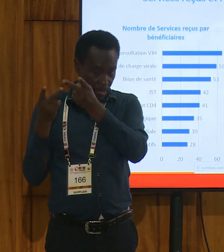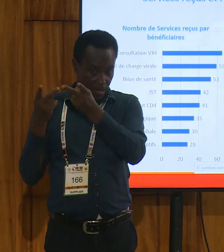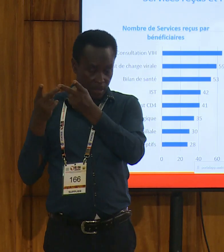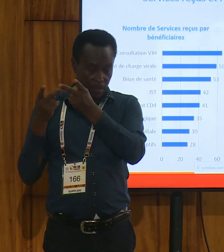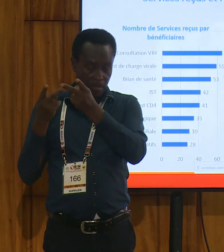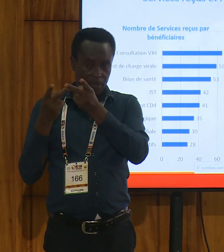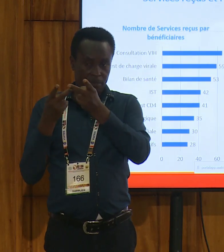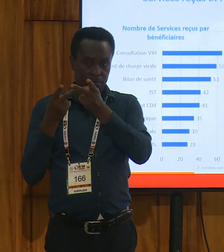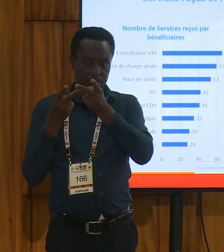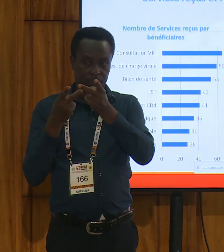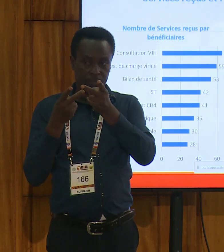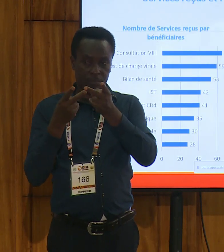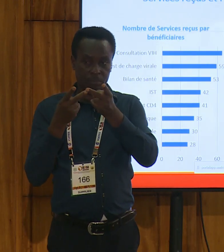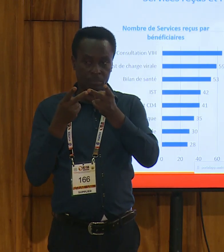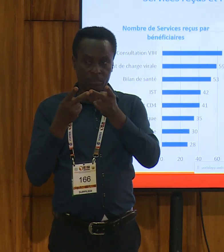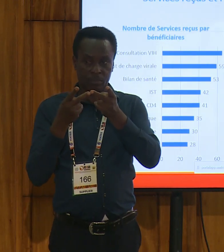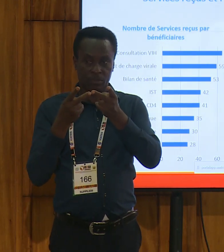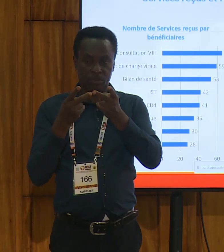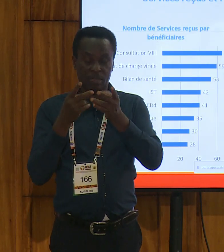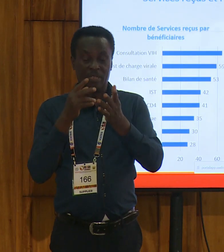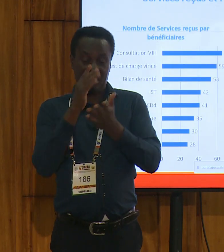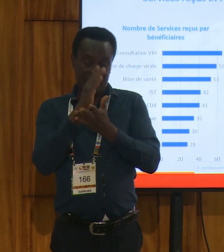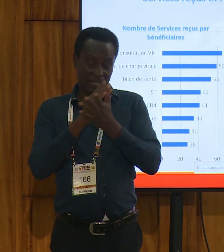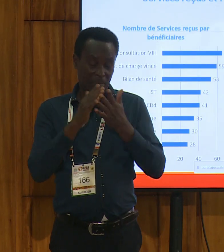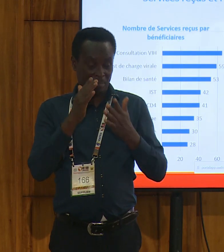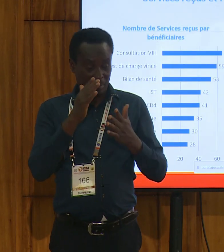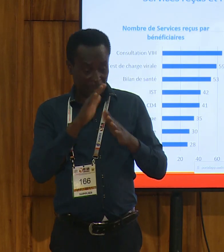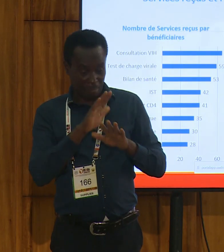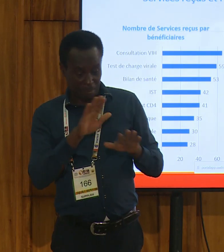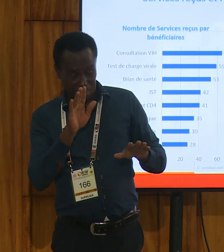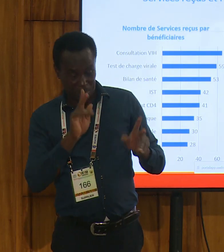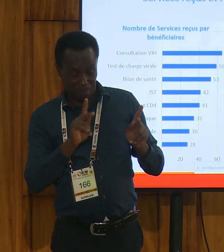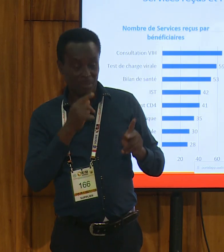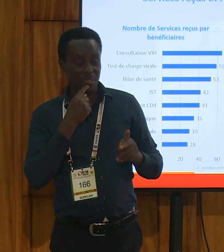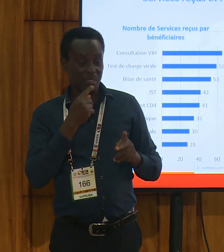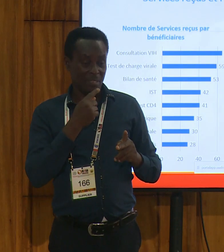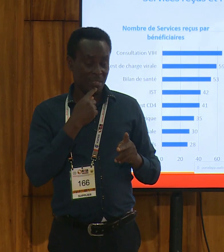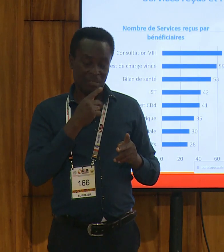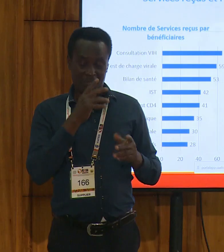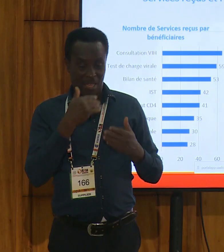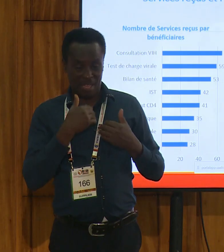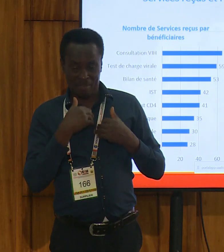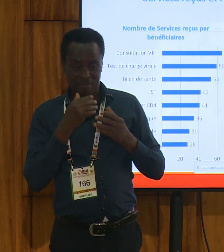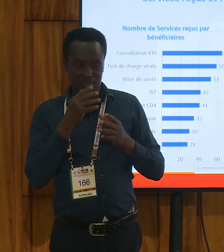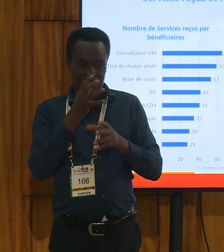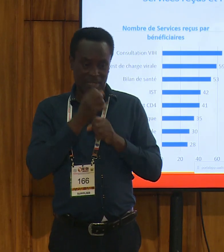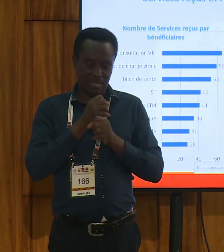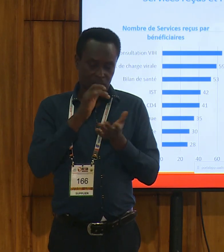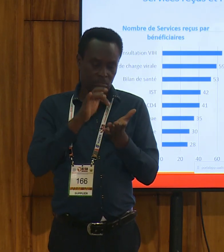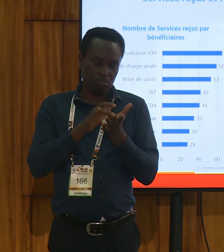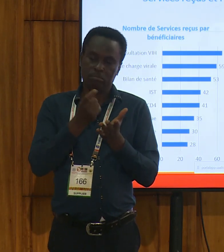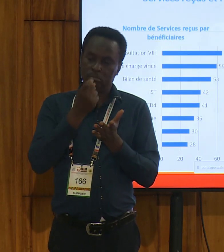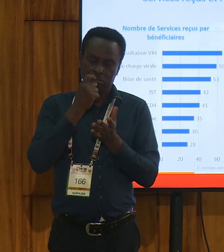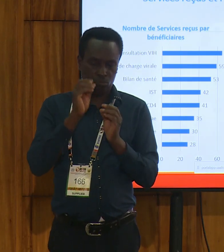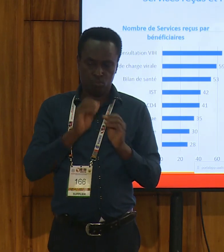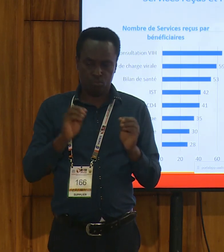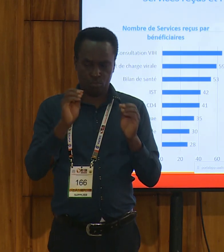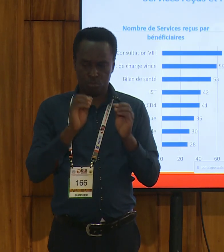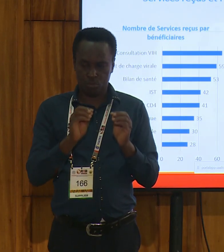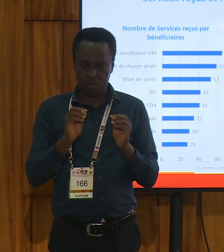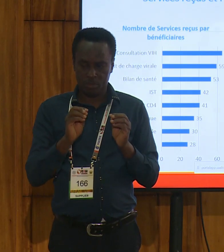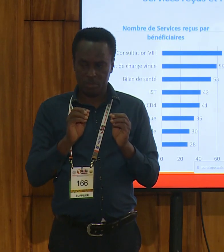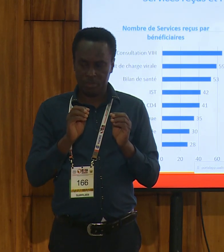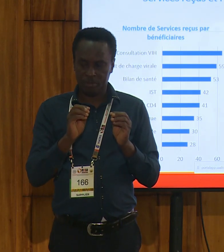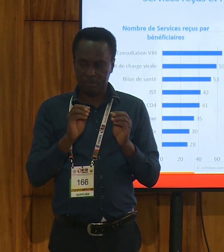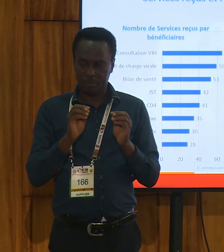169% qui disent qu'ils n'ont pas reçu de services sur les IST, avec 27% seulement qui disent qu'ils en